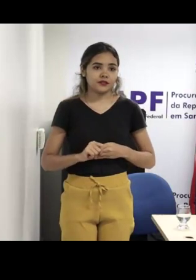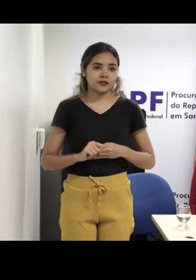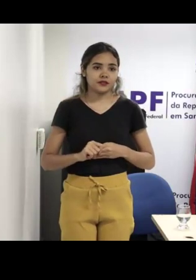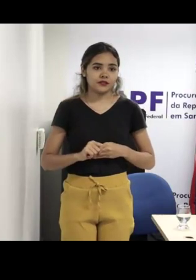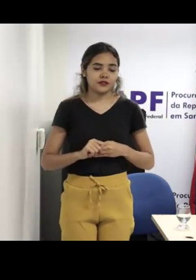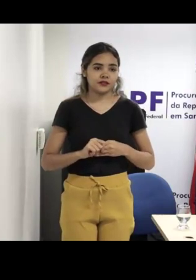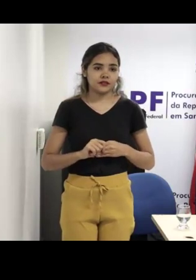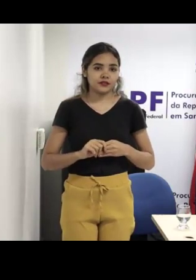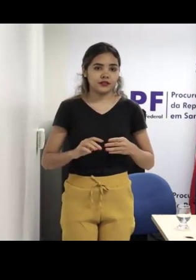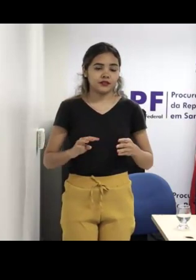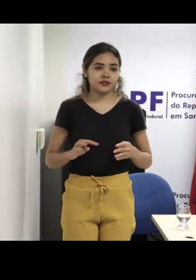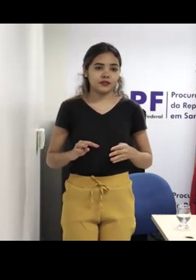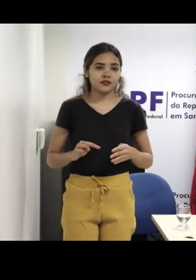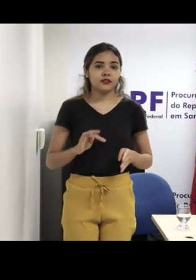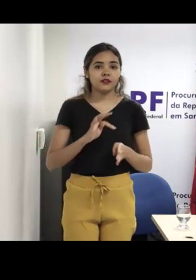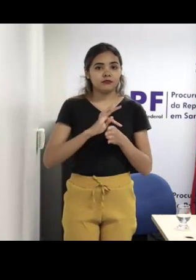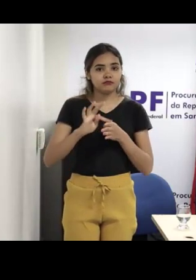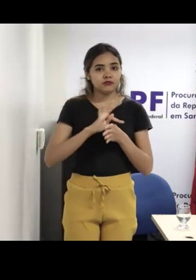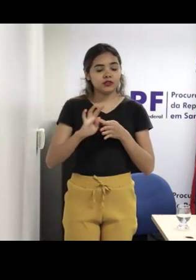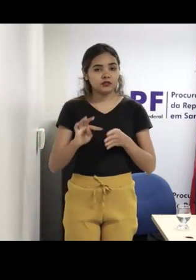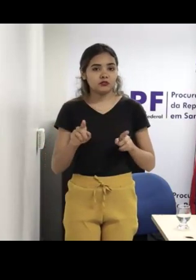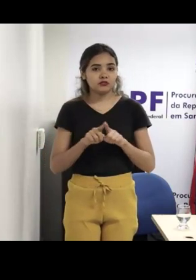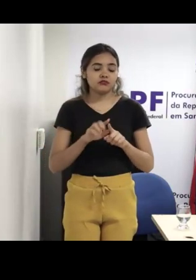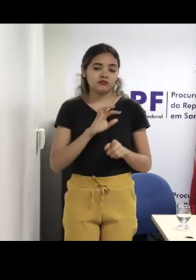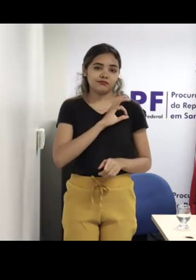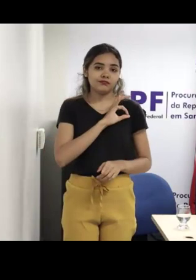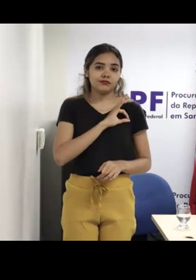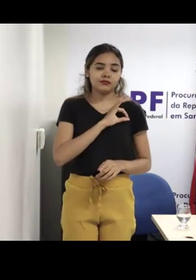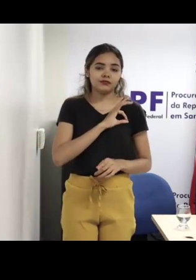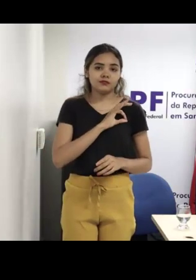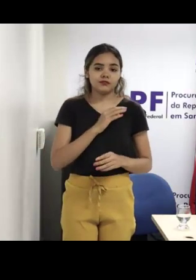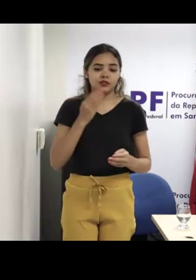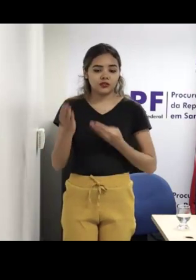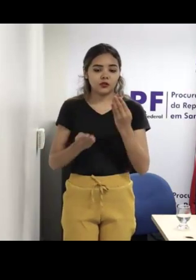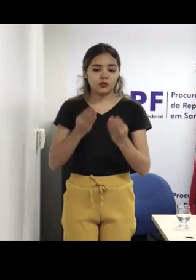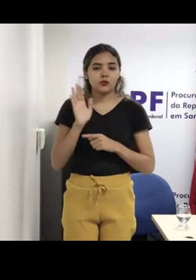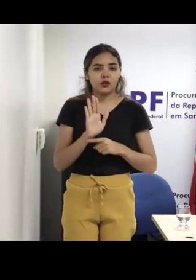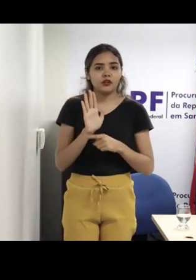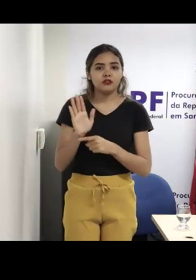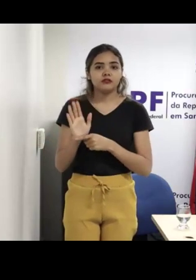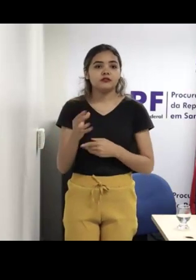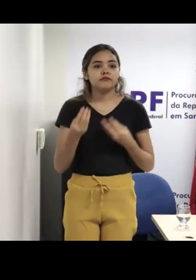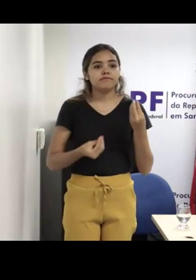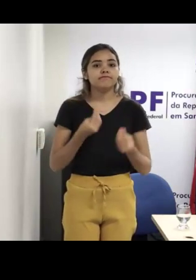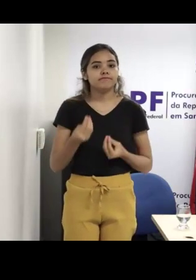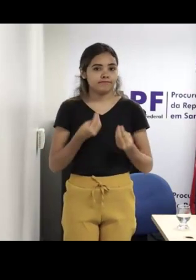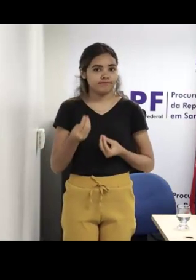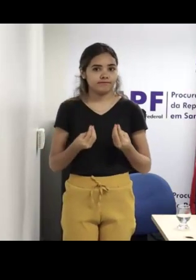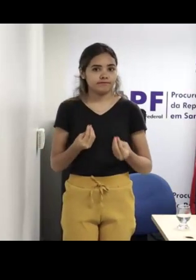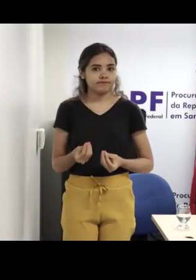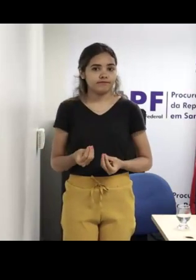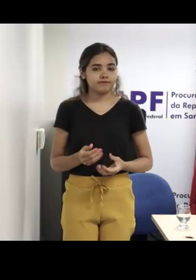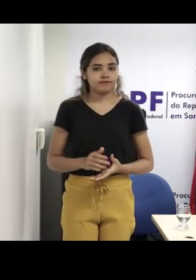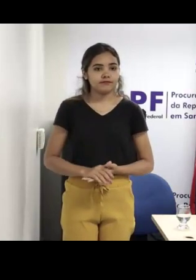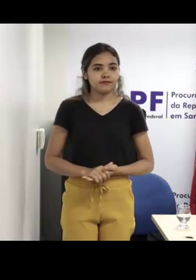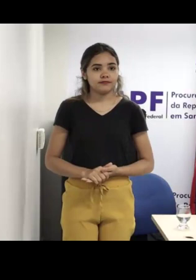acolhida né esses fatores psicológicos por exemplo toda essa colhida da família como é que as redes de assistências especializadas conseguem dar esse apoio